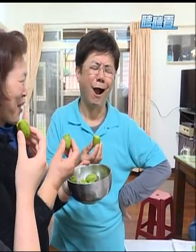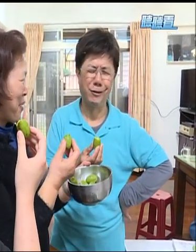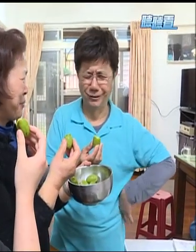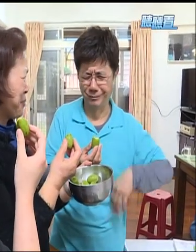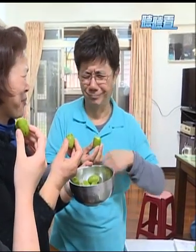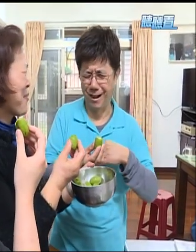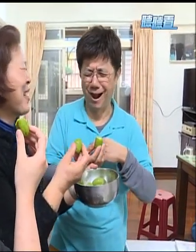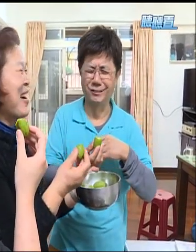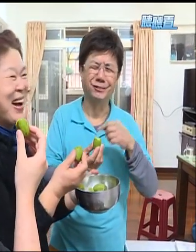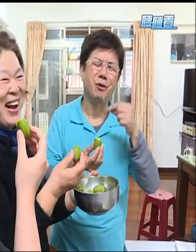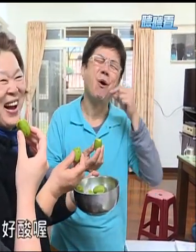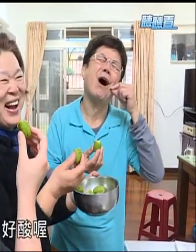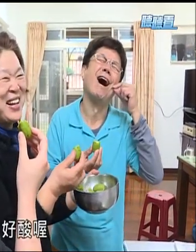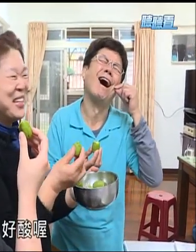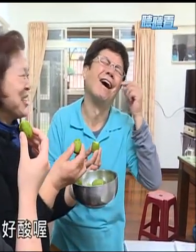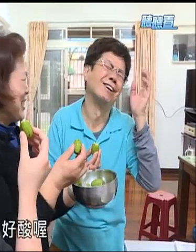哎呦，啊，好酸哦！